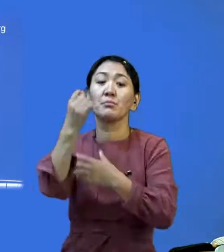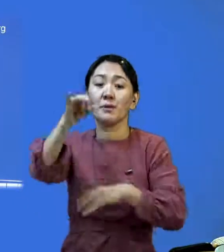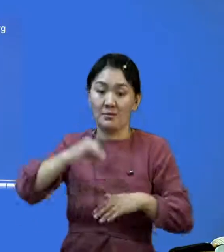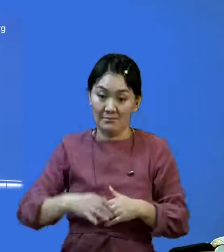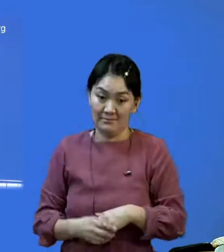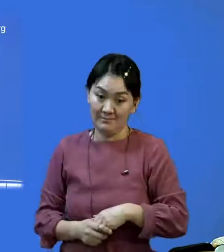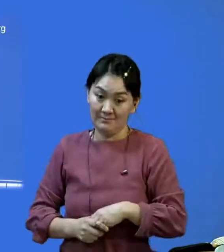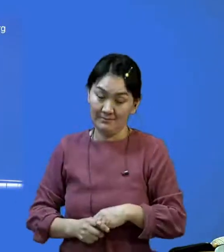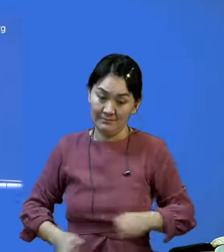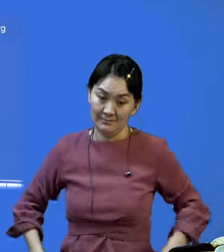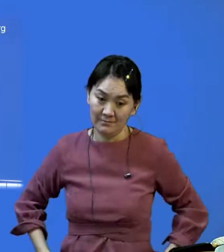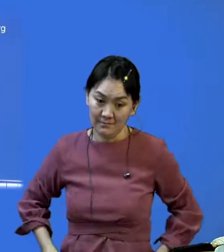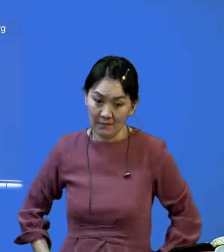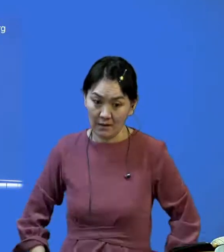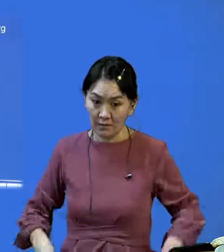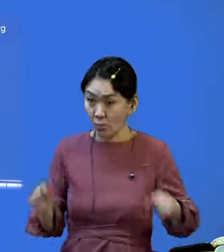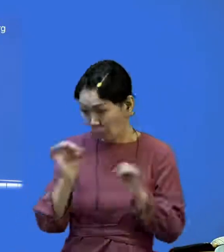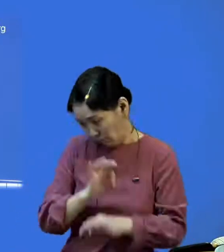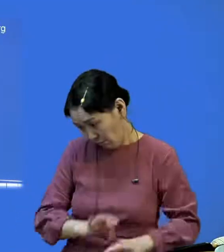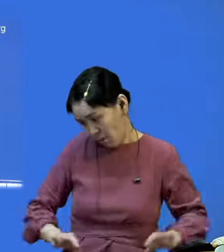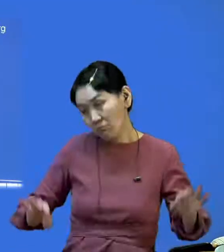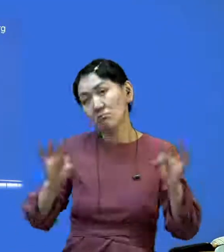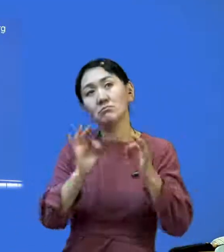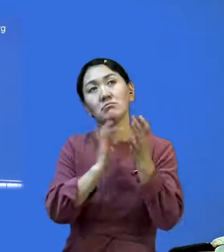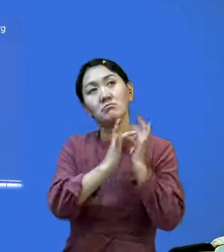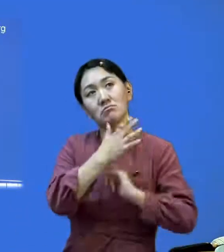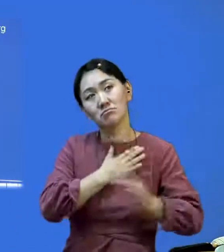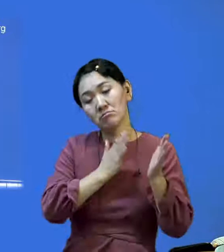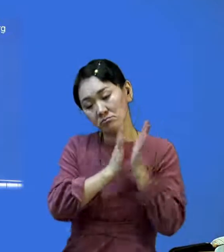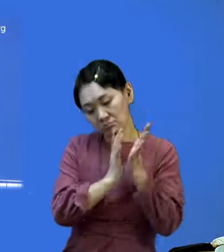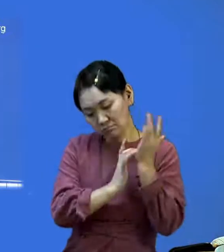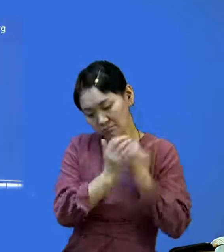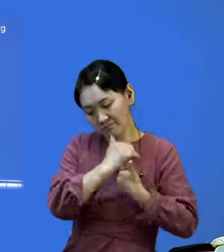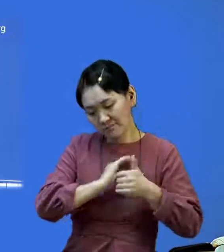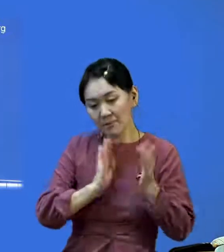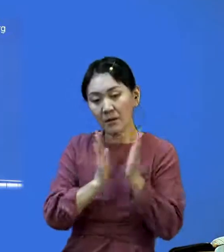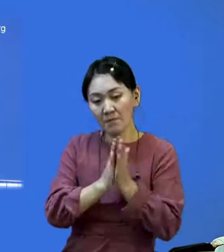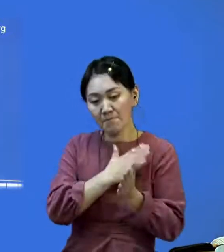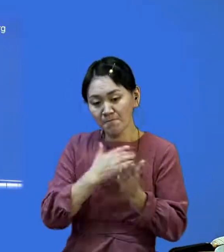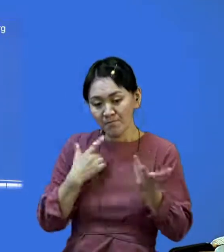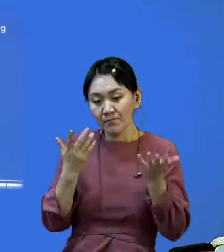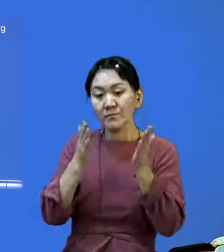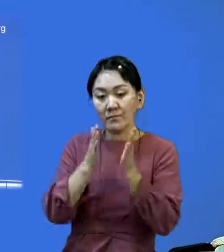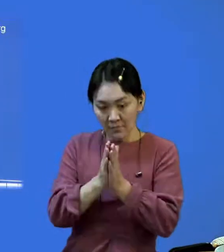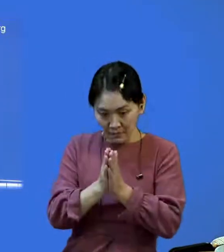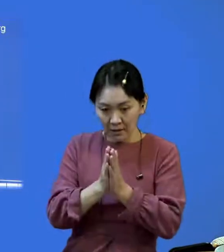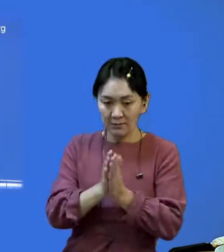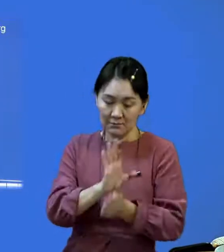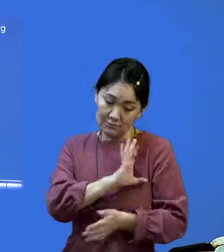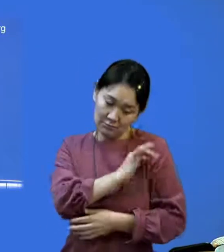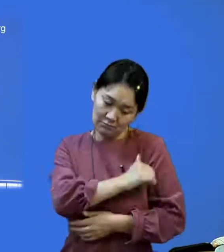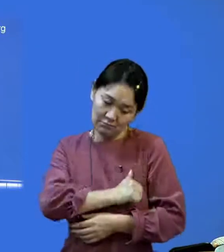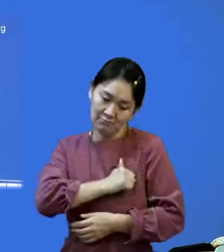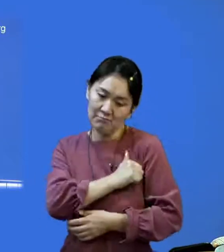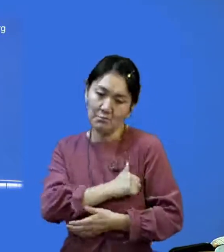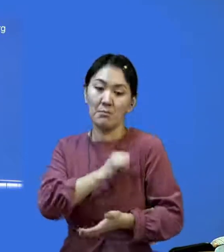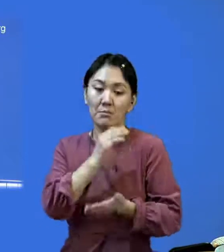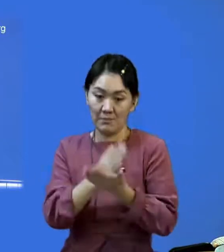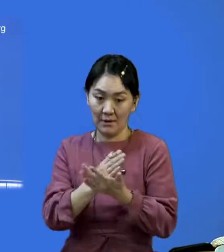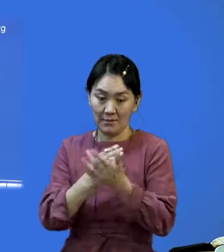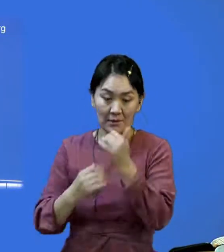Есүс миний эзэн, миний дотор оршин байна. Эзэн ганц танаар би сэтгэл хангалуун